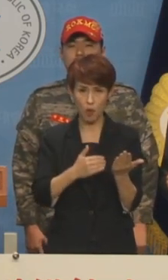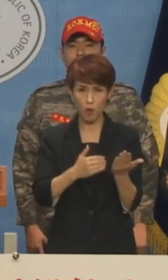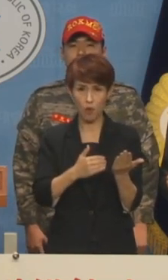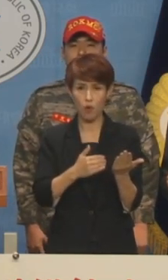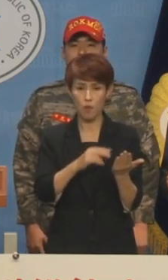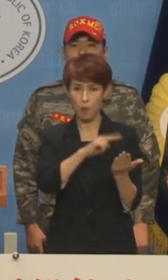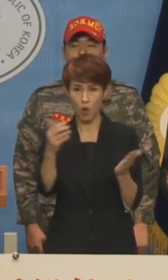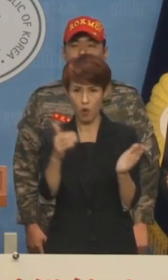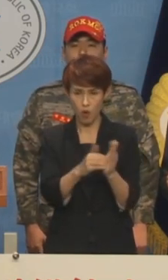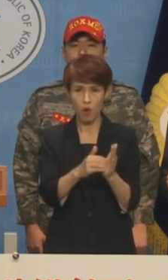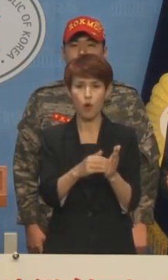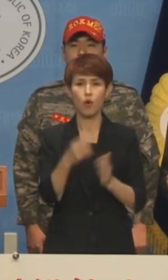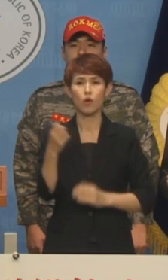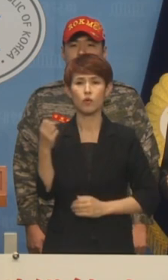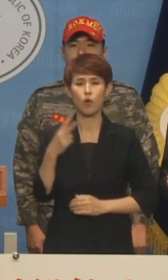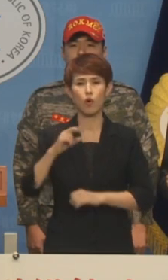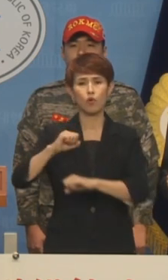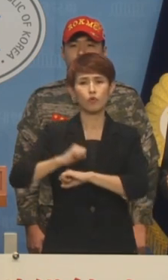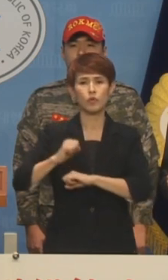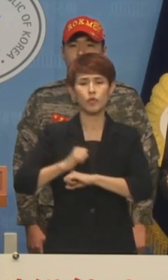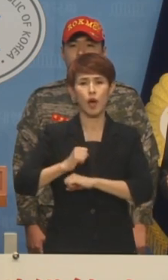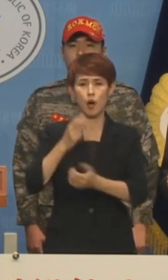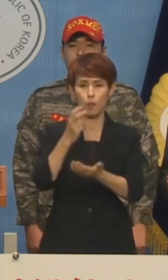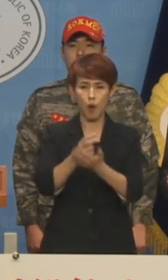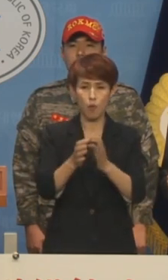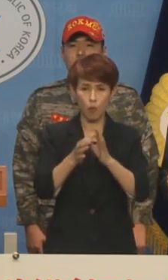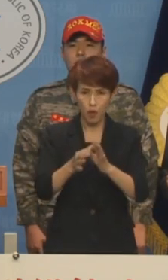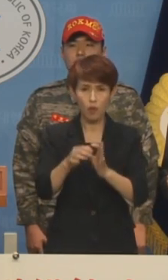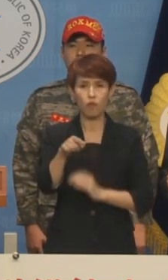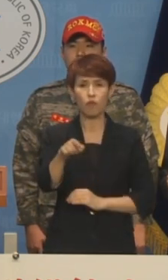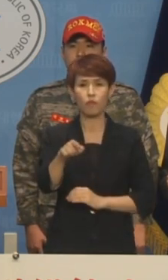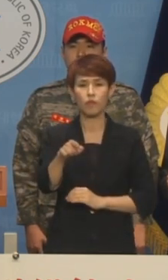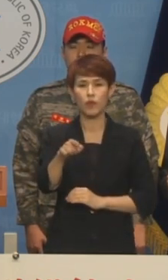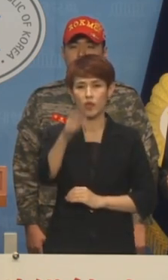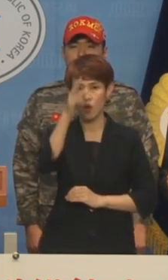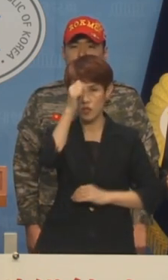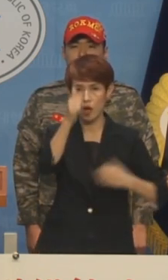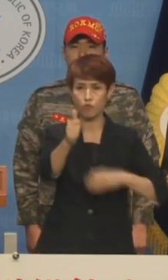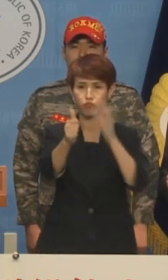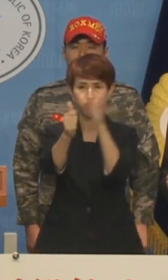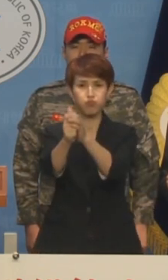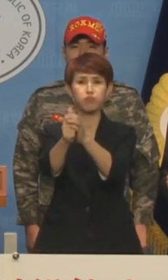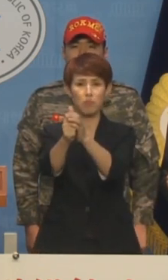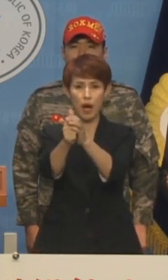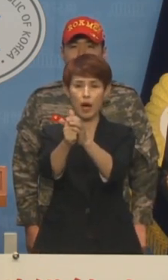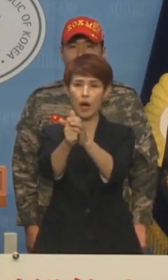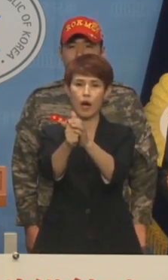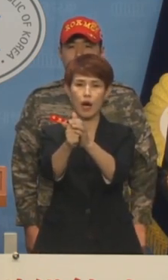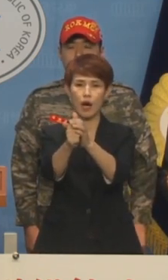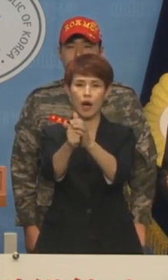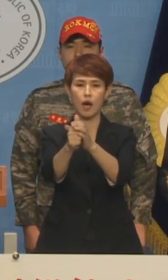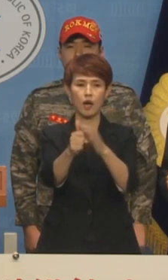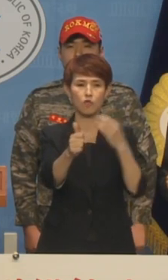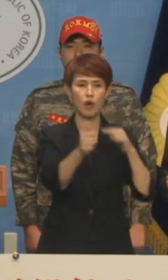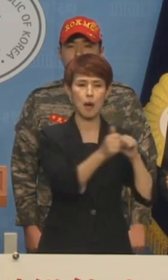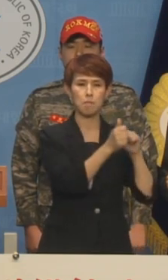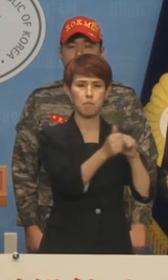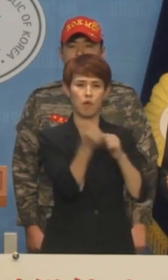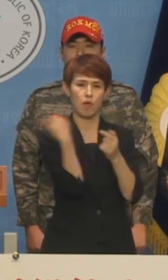심지어 개정된 군사법원법에 따른 정당한 경찰 이첩 조치마저 일련의 부당한 외압에 의해